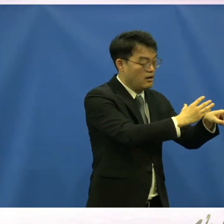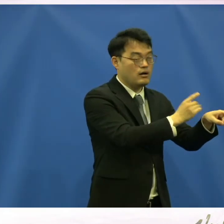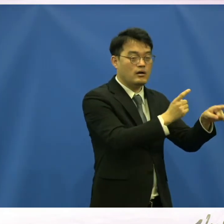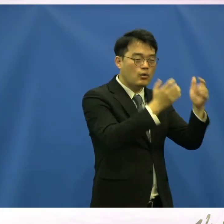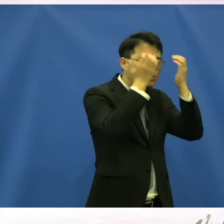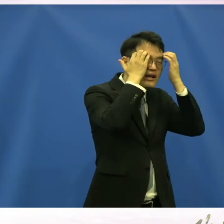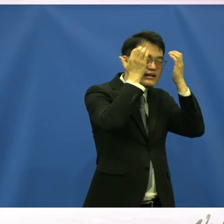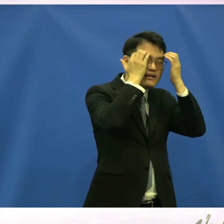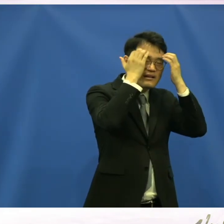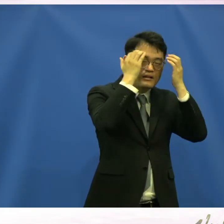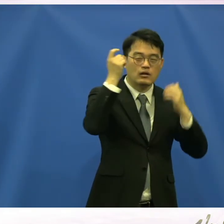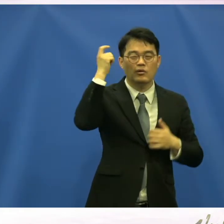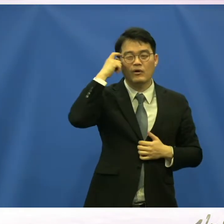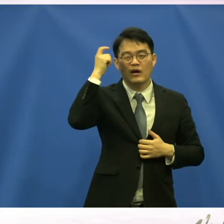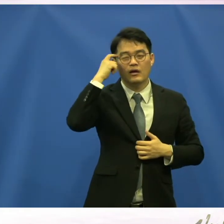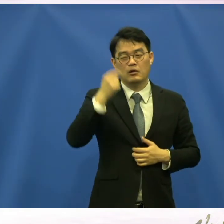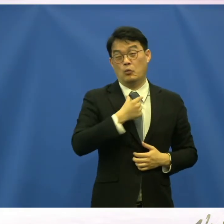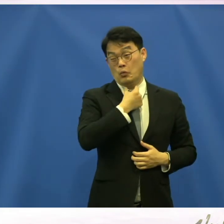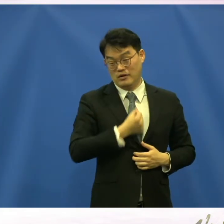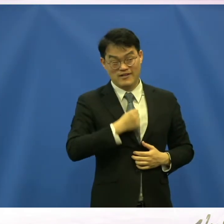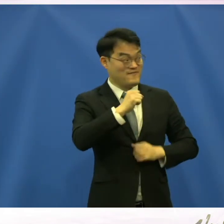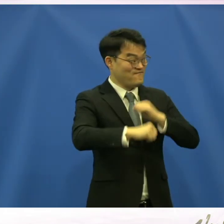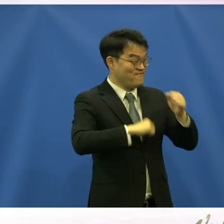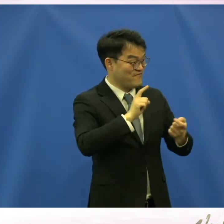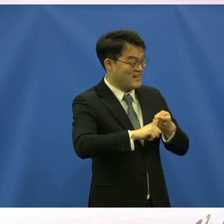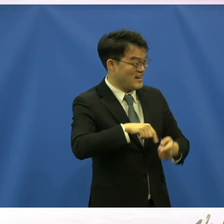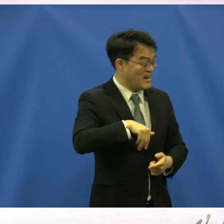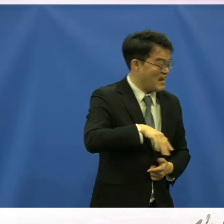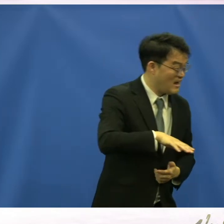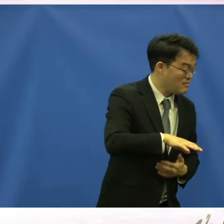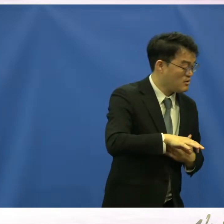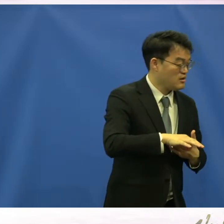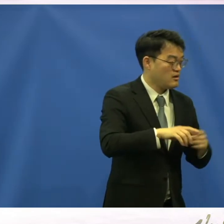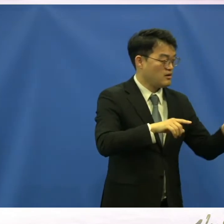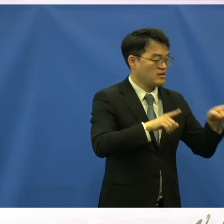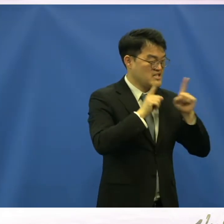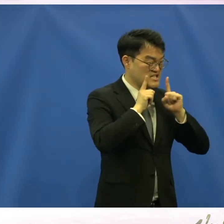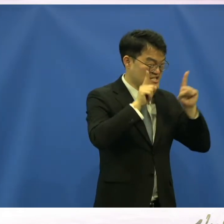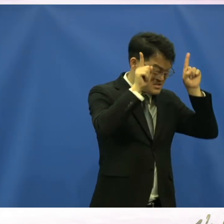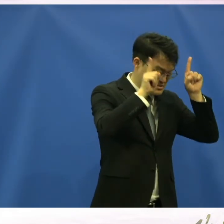스탑하라는 거예요. 우리가 욕망하는 대로 가면 천국이 아니에요. 지옥입니다.